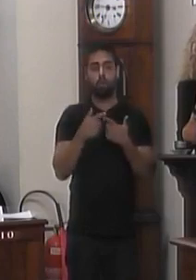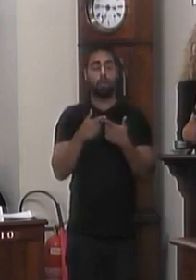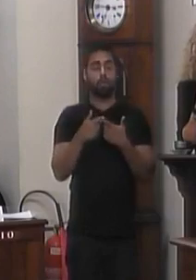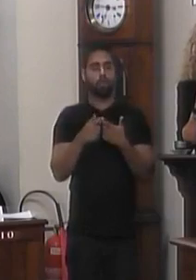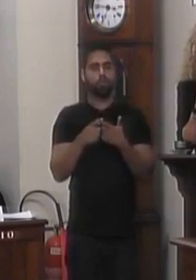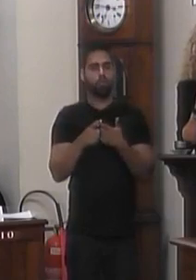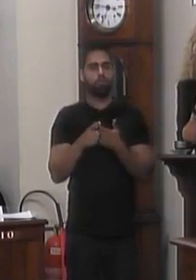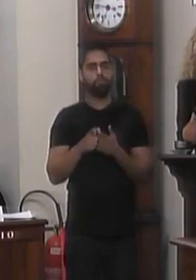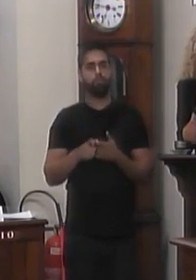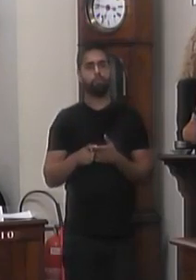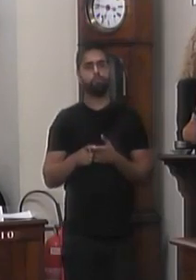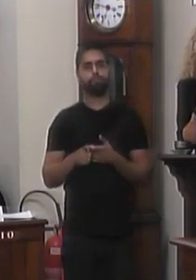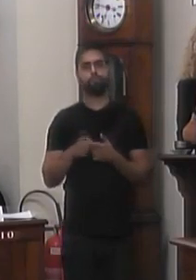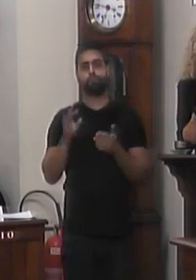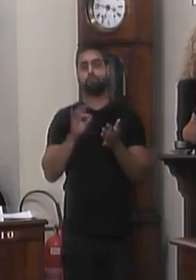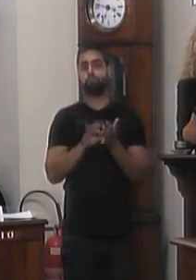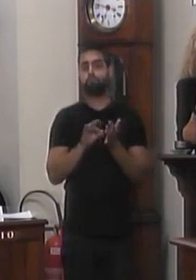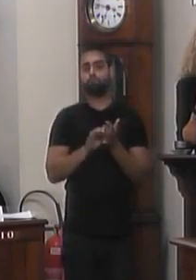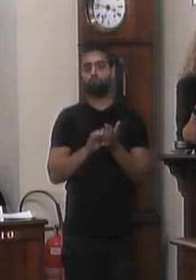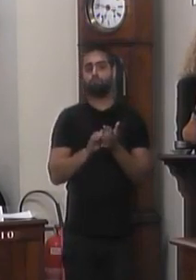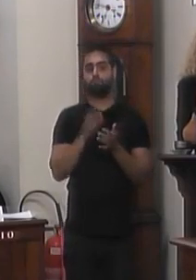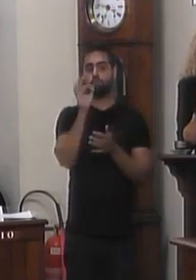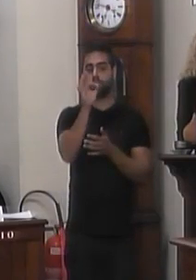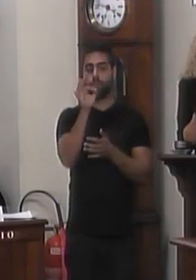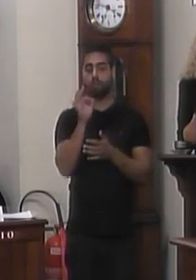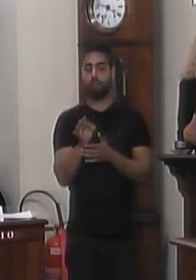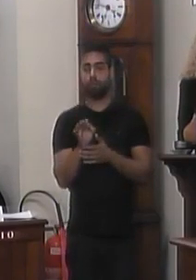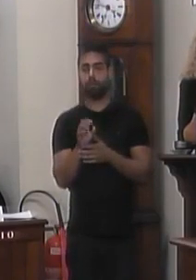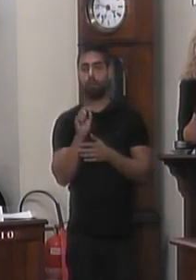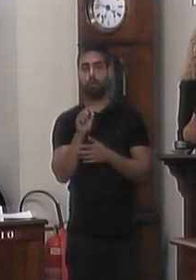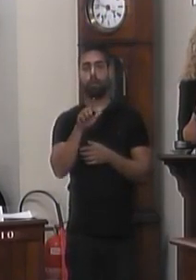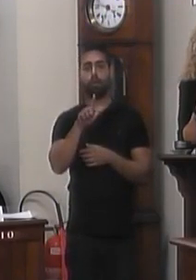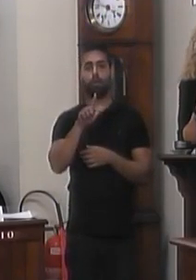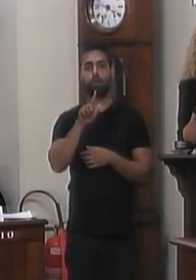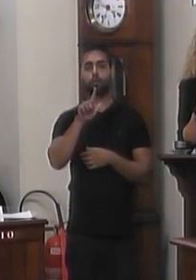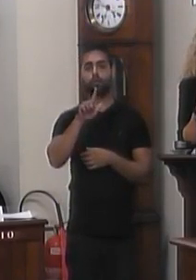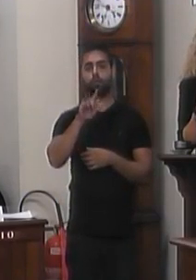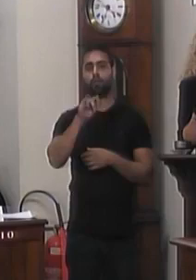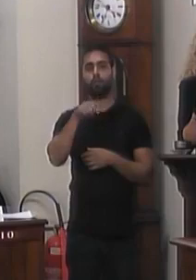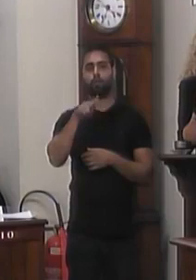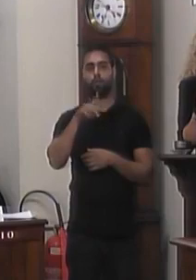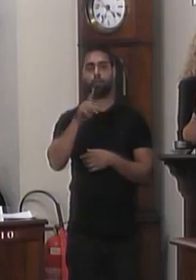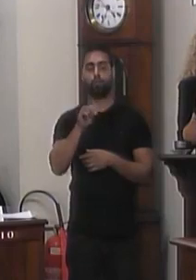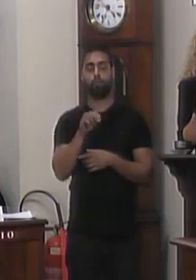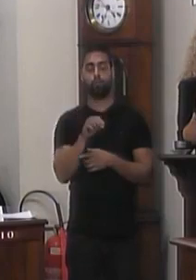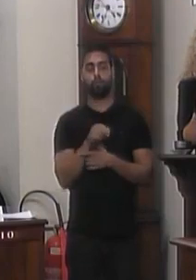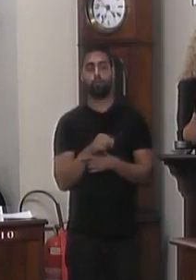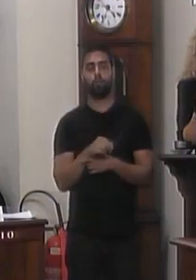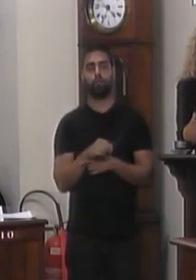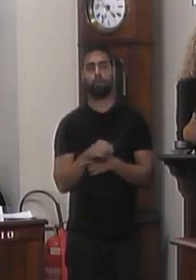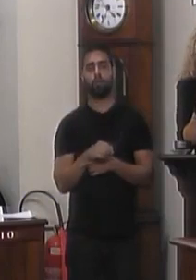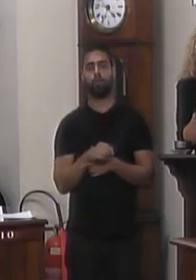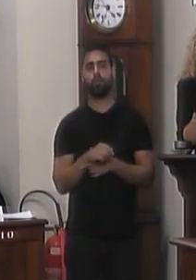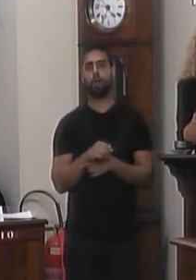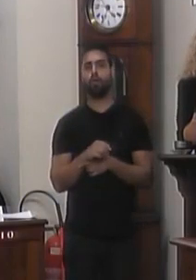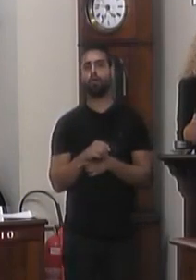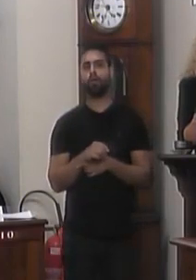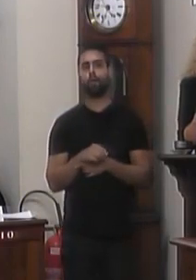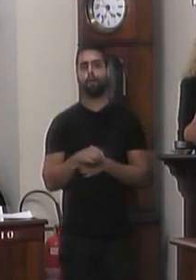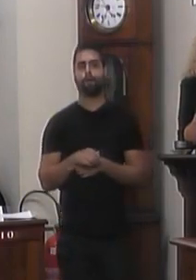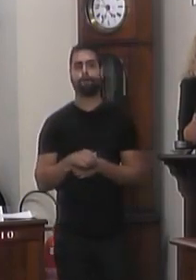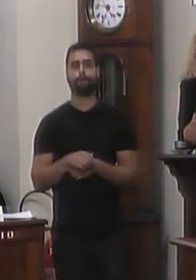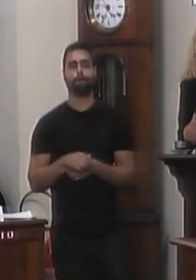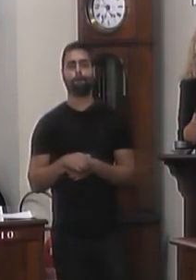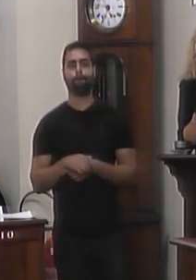verdade, esse percentual ele é em relação à receita corrente líquida e em relação ao que foi orçado, né, para